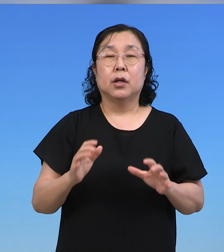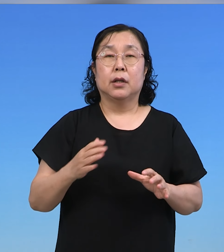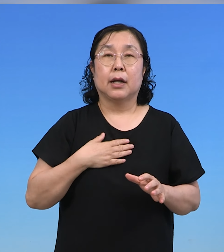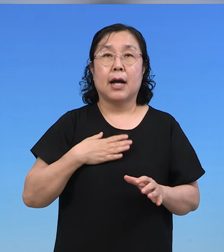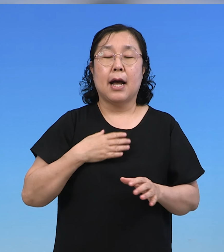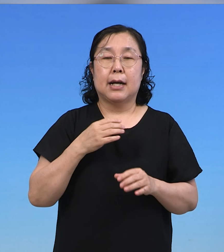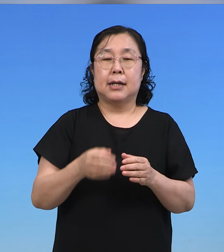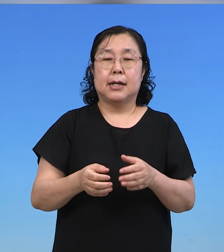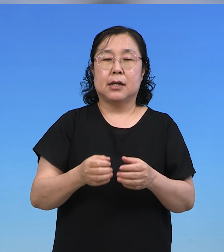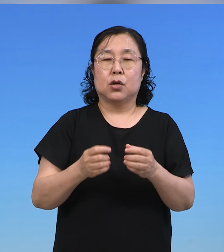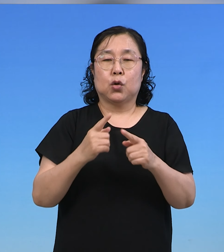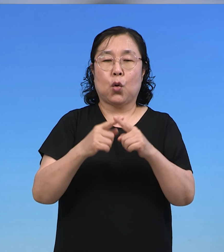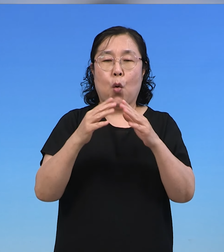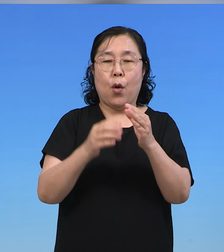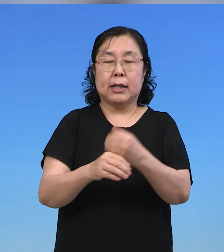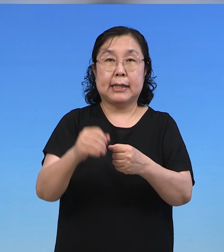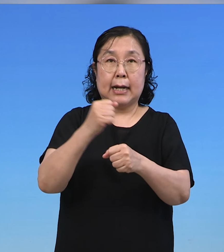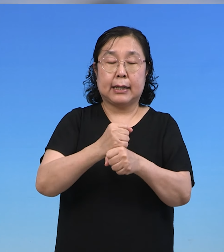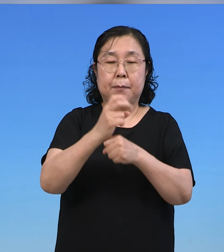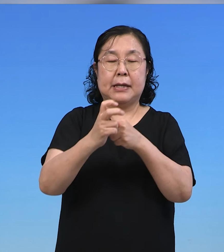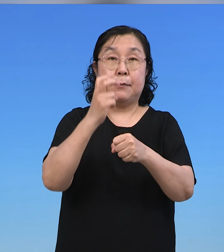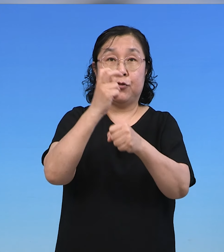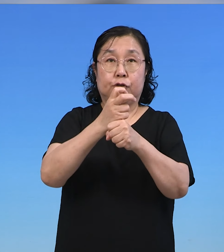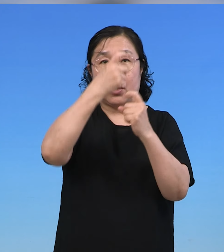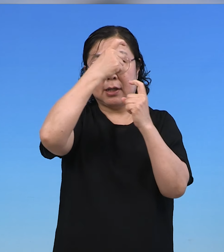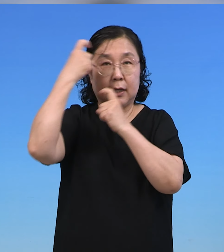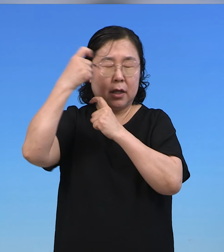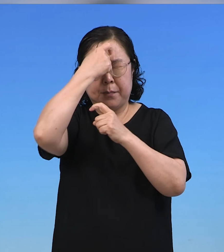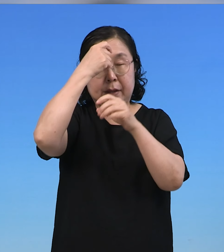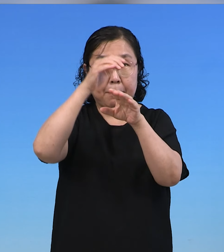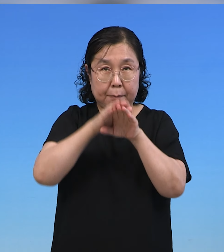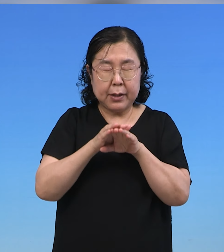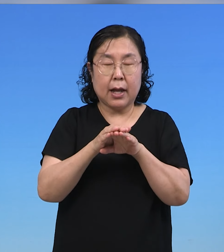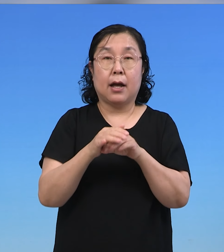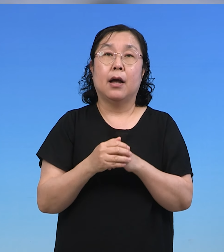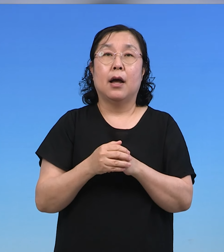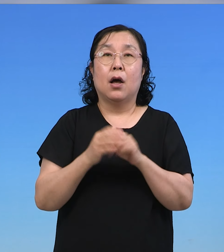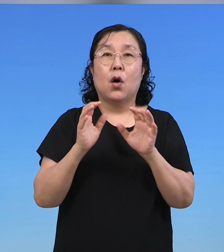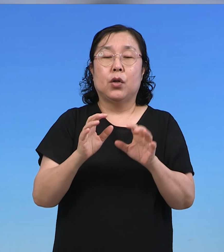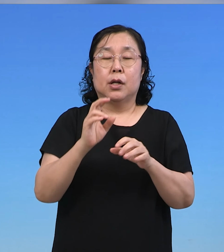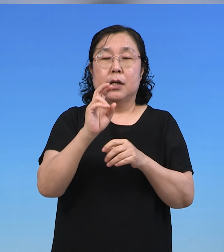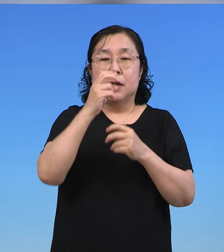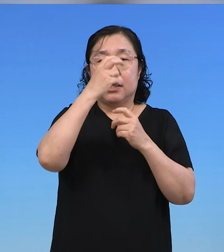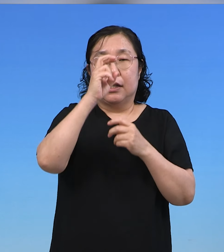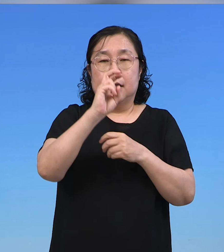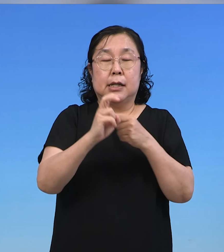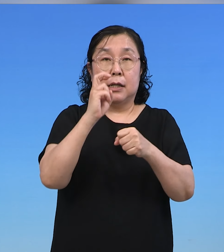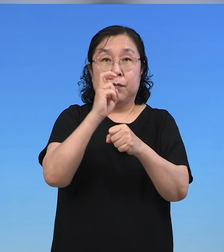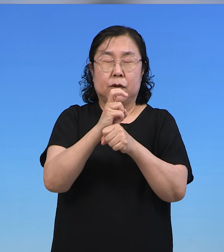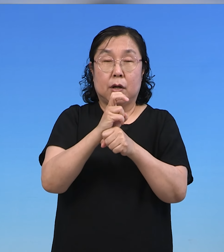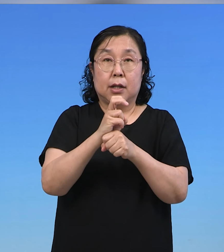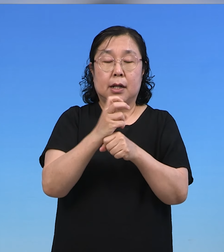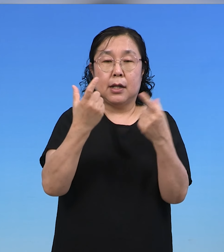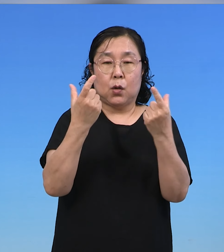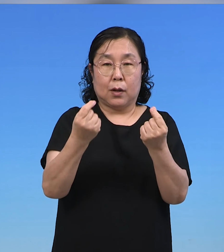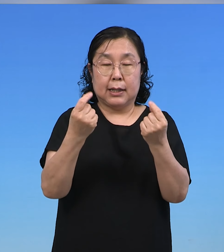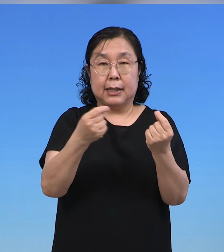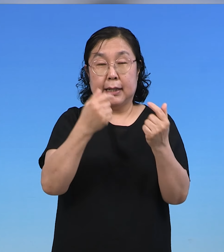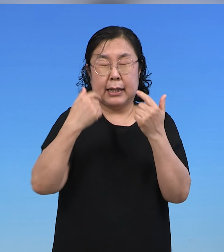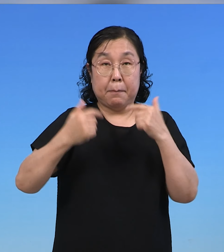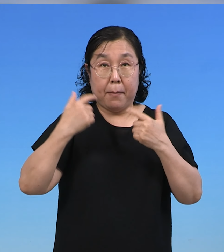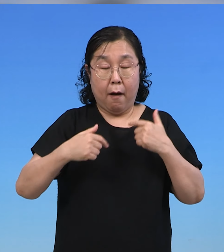참 의미를 담고 제가 말씀을 준비하고 그러기를 원하는데요, 오늘 여러분 이 20주년을 우리가 같이